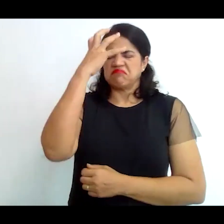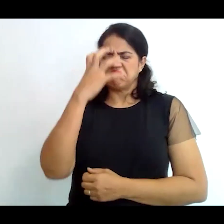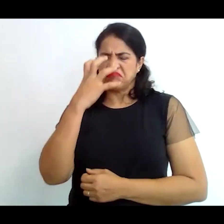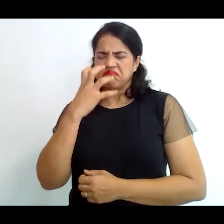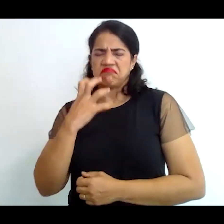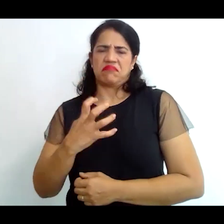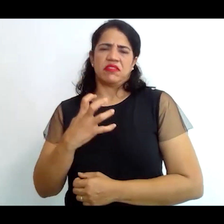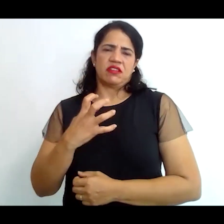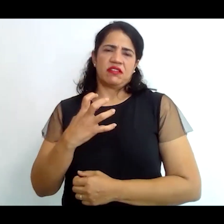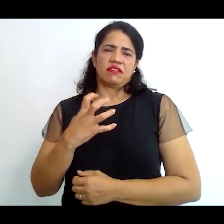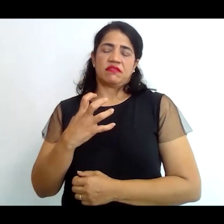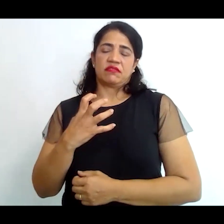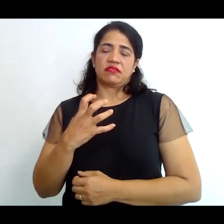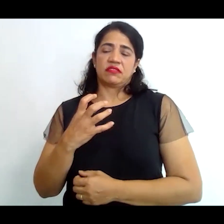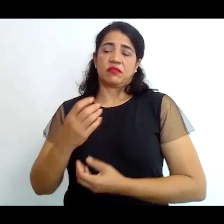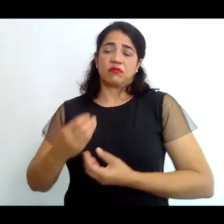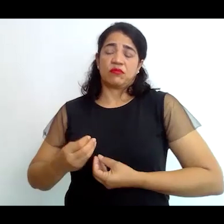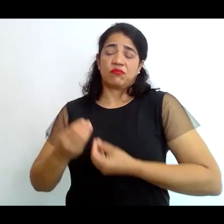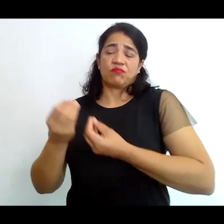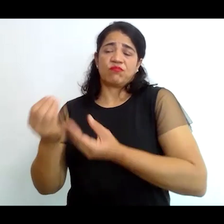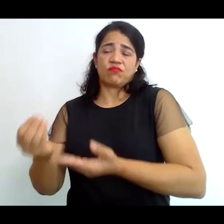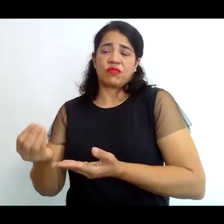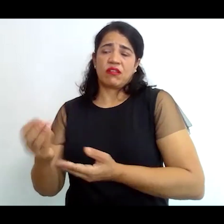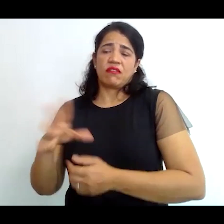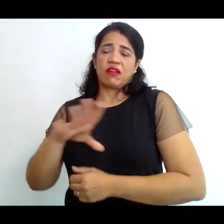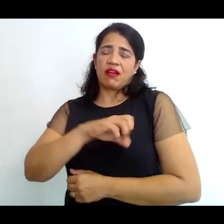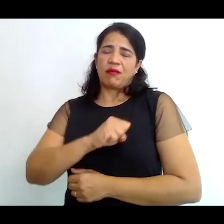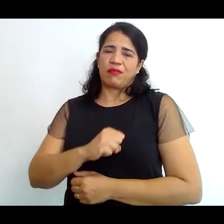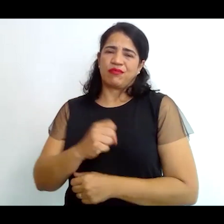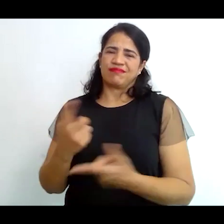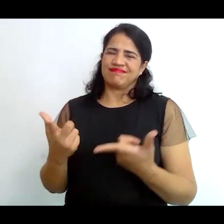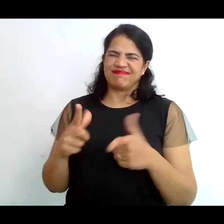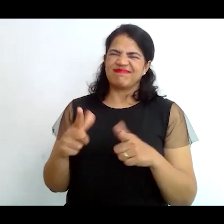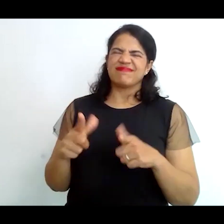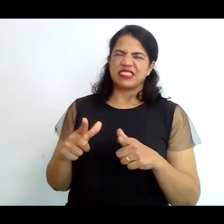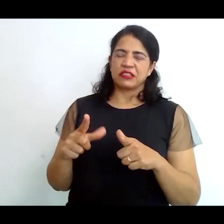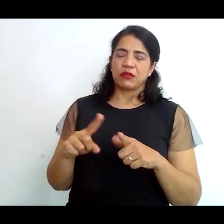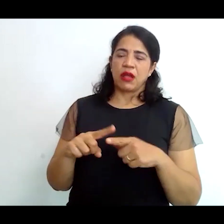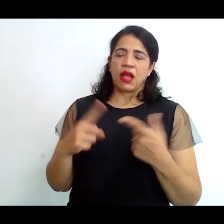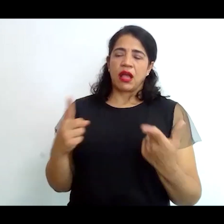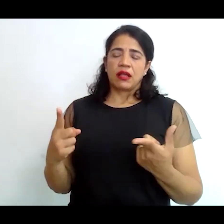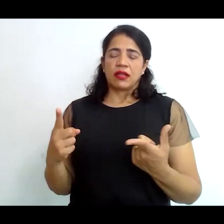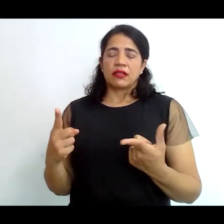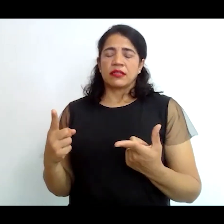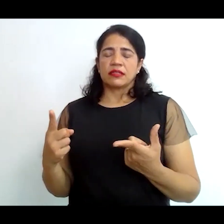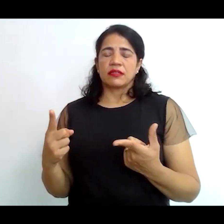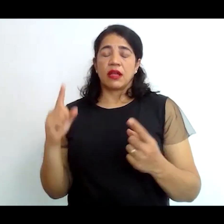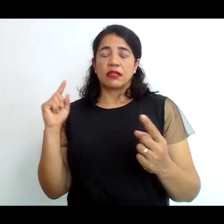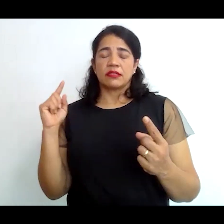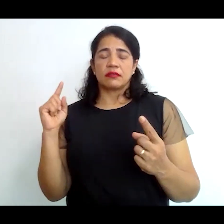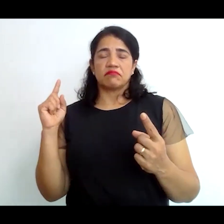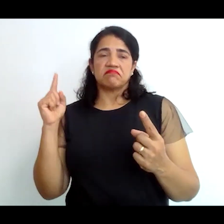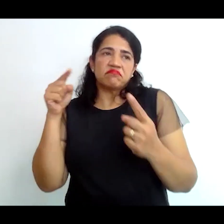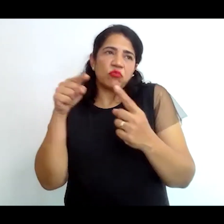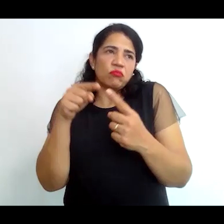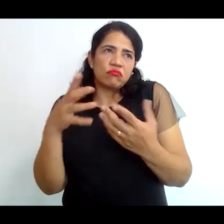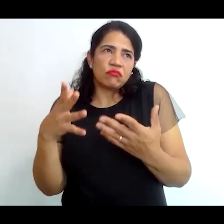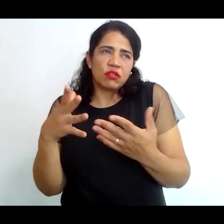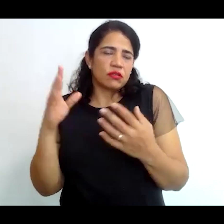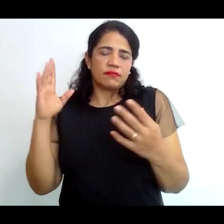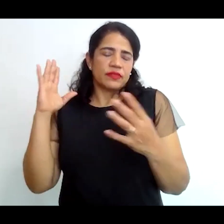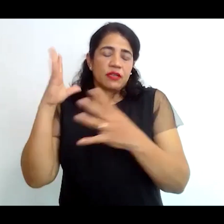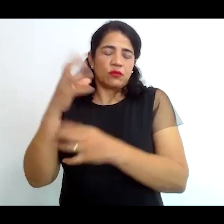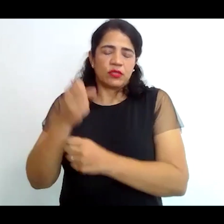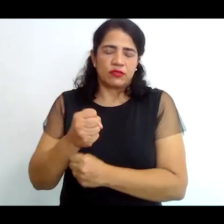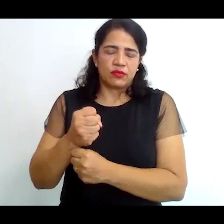eles. Aí os filhos criaram um pouco que meio revoltados. Pode haver isso entre nós, não é isso? Mas, irmãos,